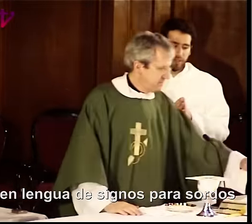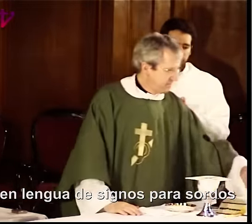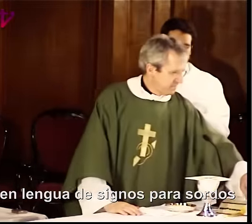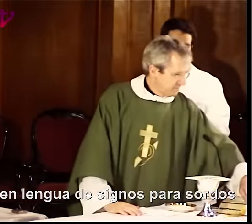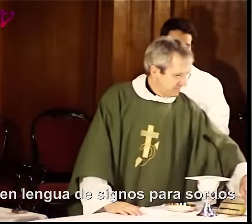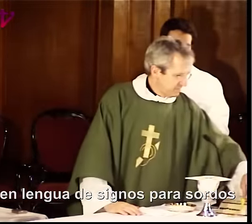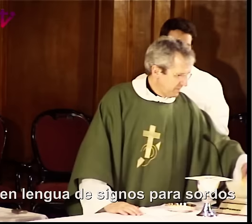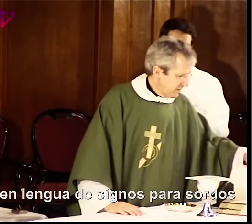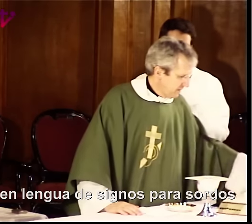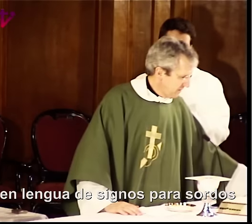iglesia.